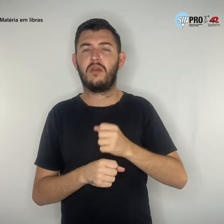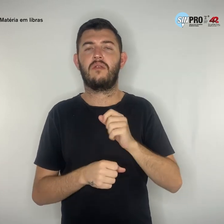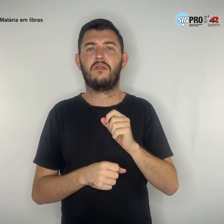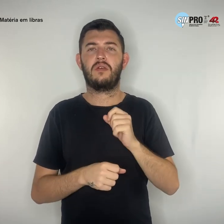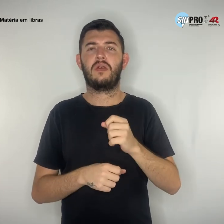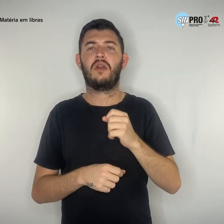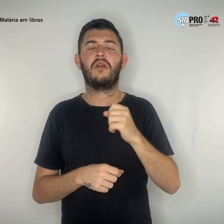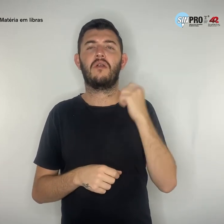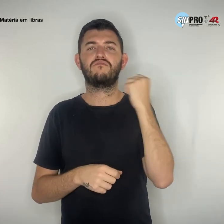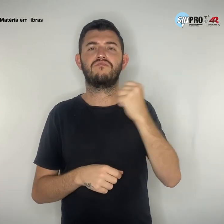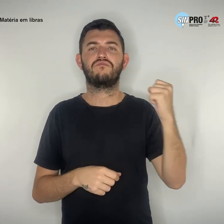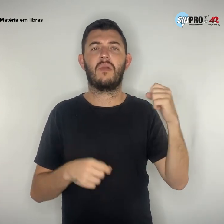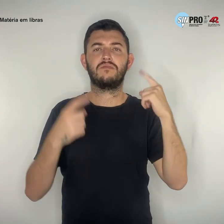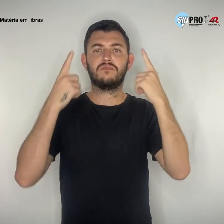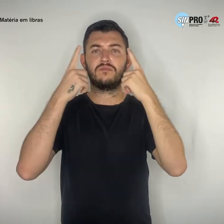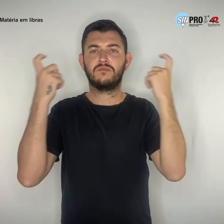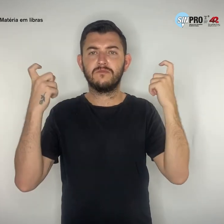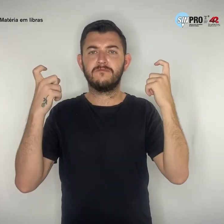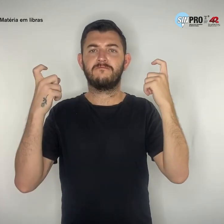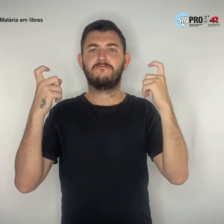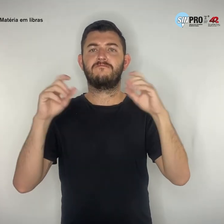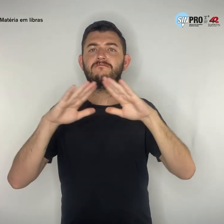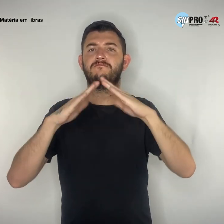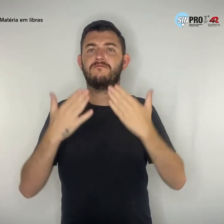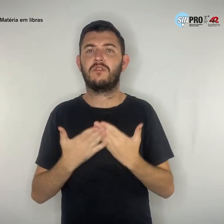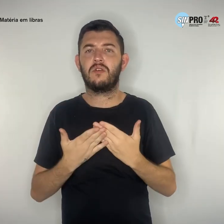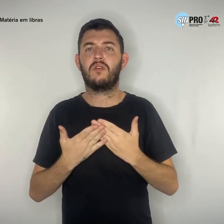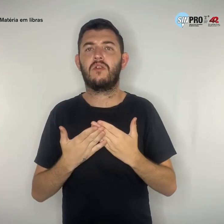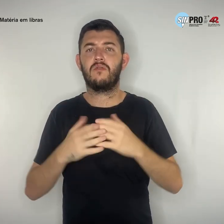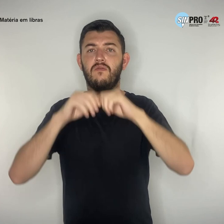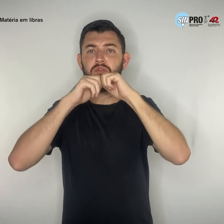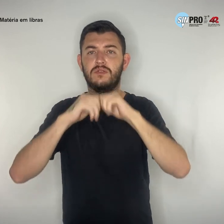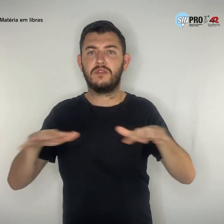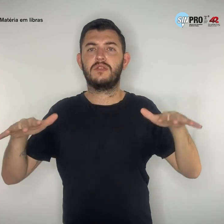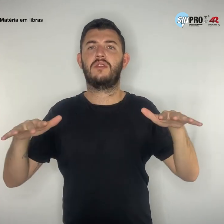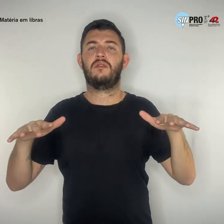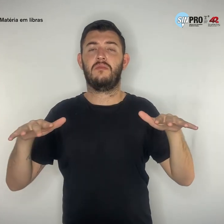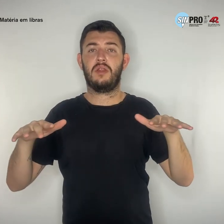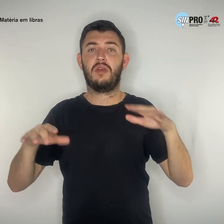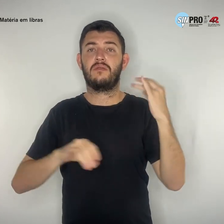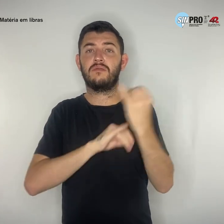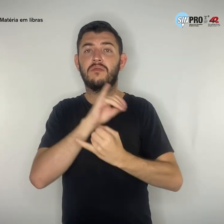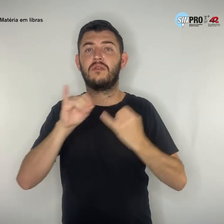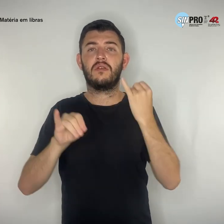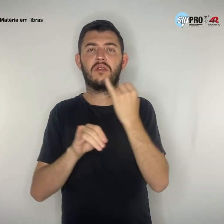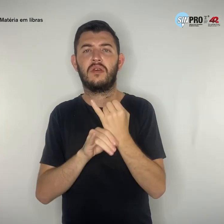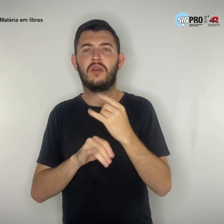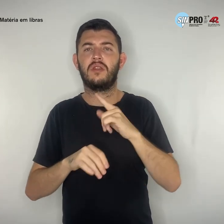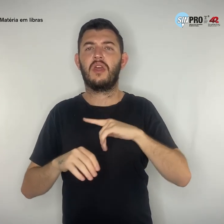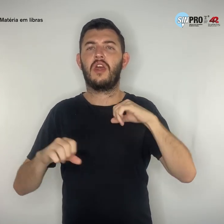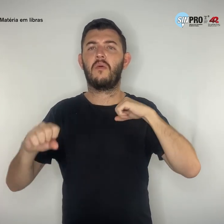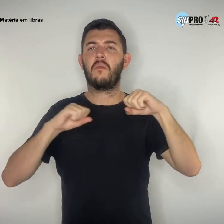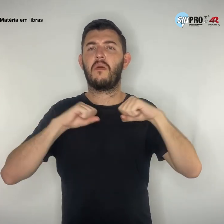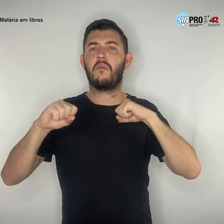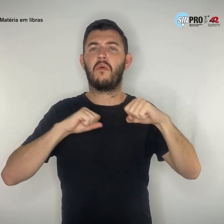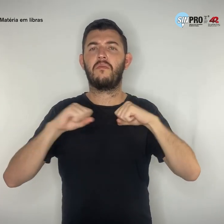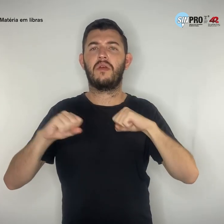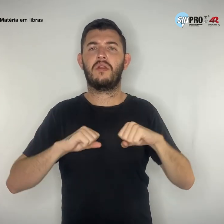às escolas foi disseminada pela internet, gerando uma mobilização das forças de